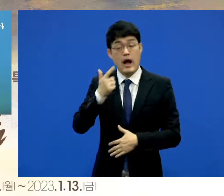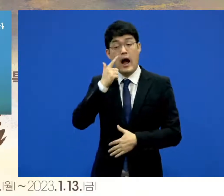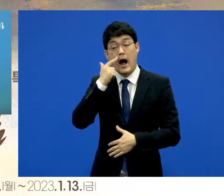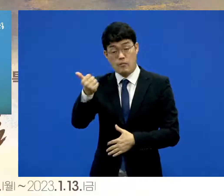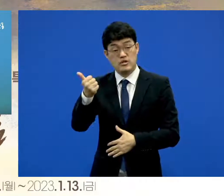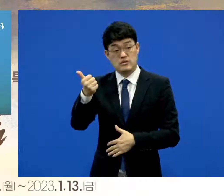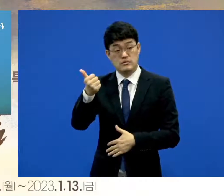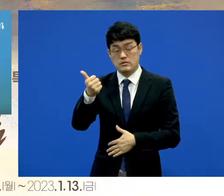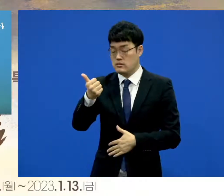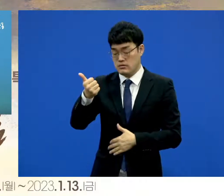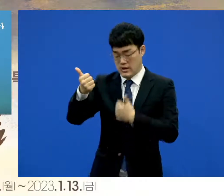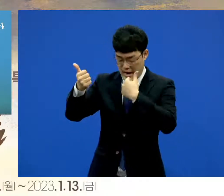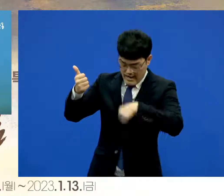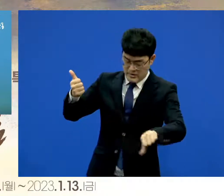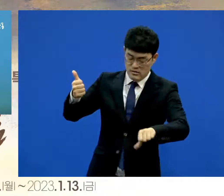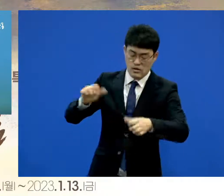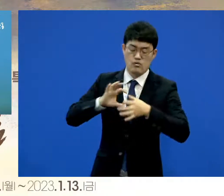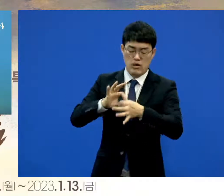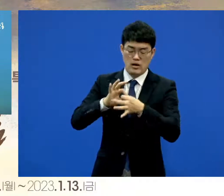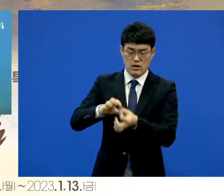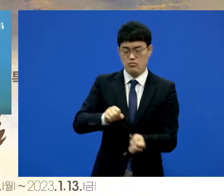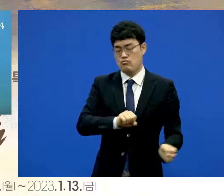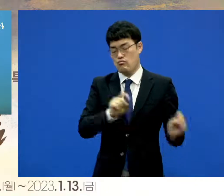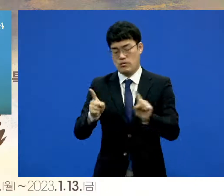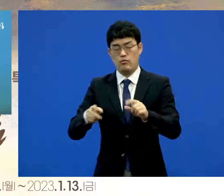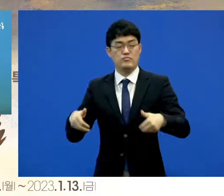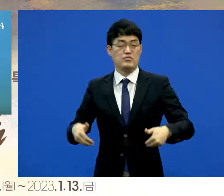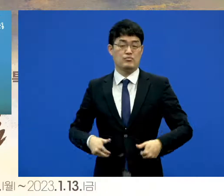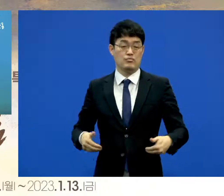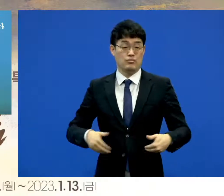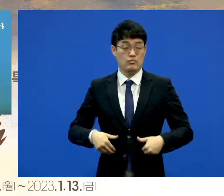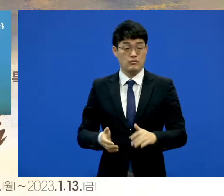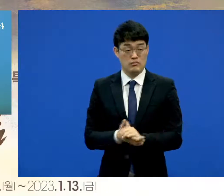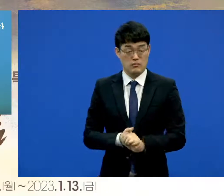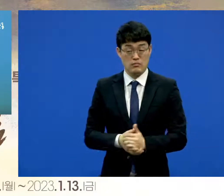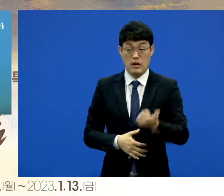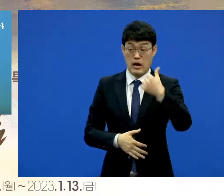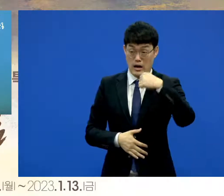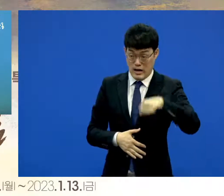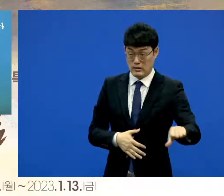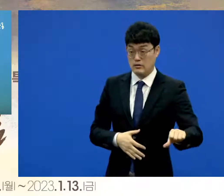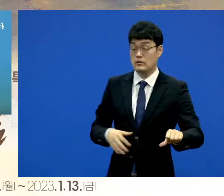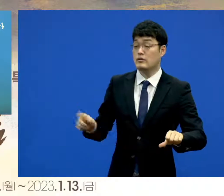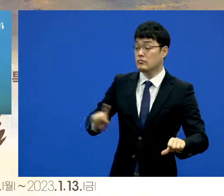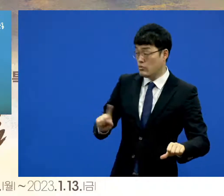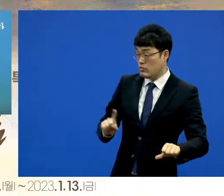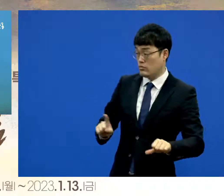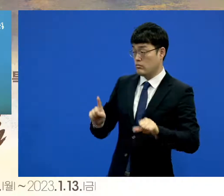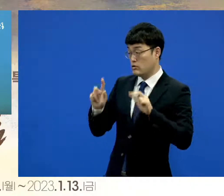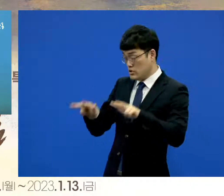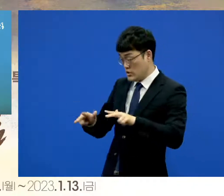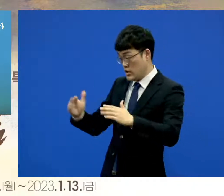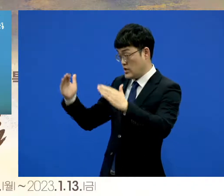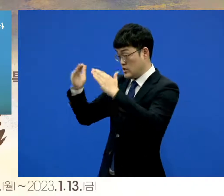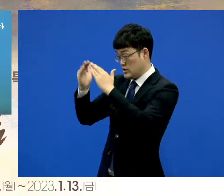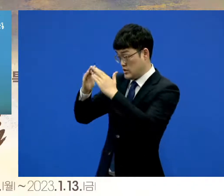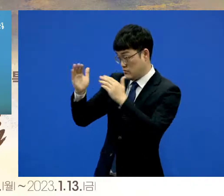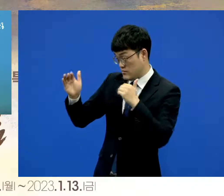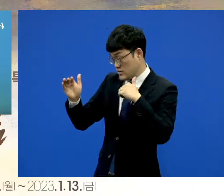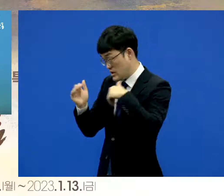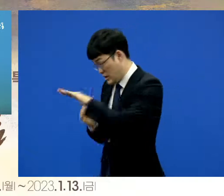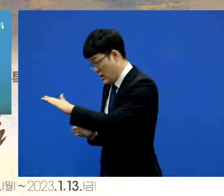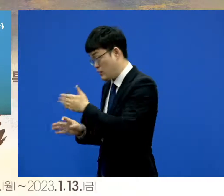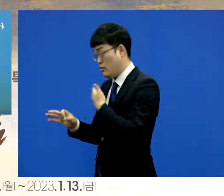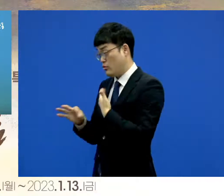거실은 물론이고 아들이 되면 안방까지 마음대로 다닐 수 있습니다. 흙간이 아니라 푹신한 침대가 있는 자기 방이